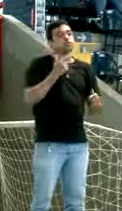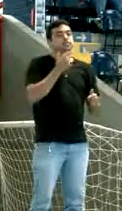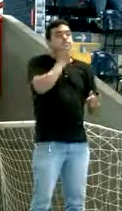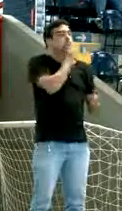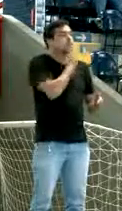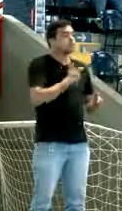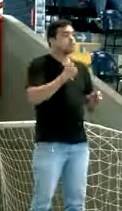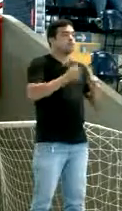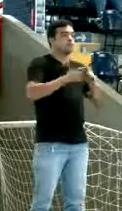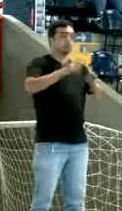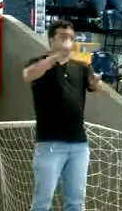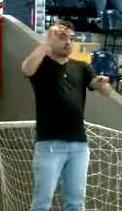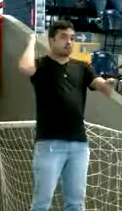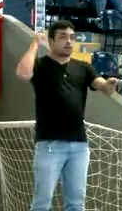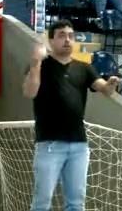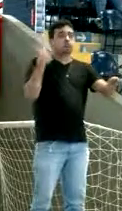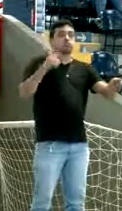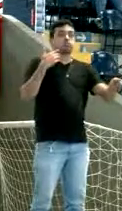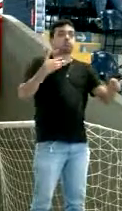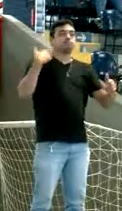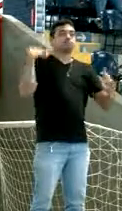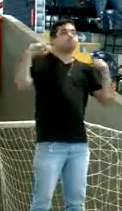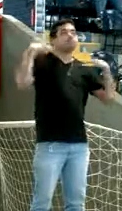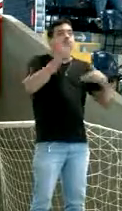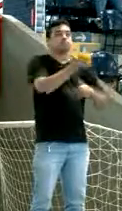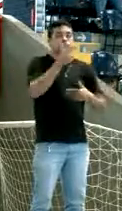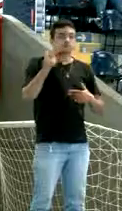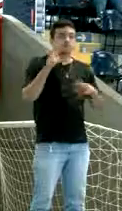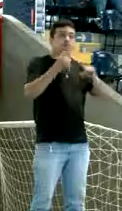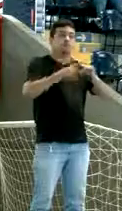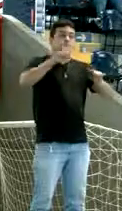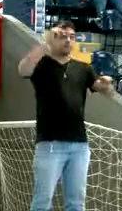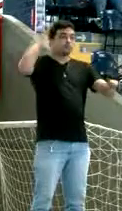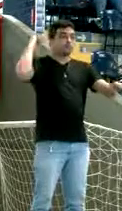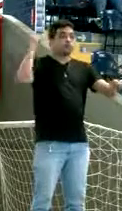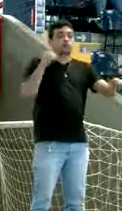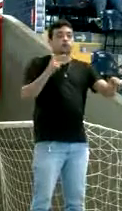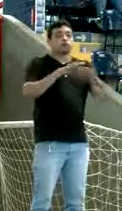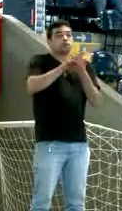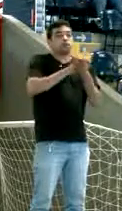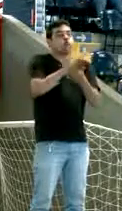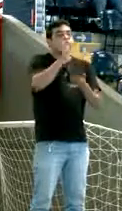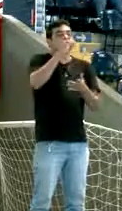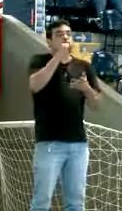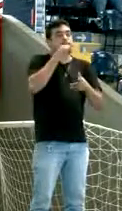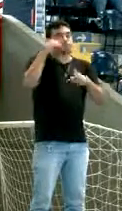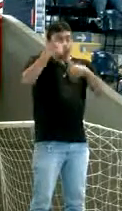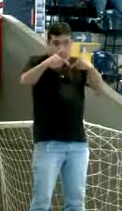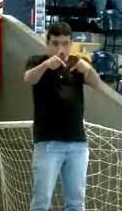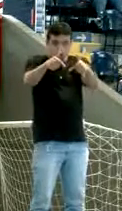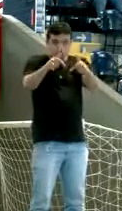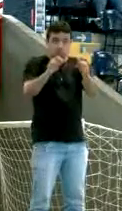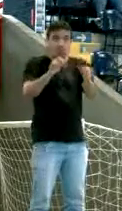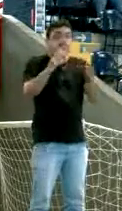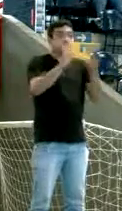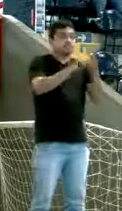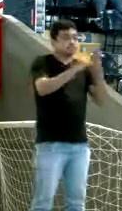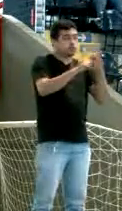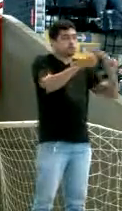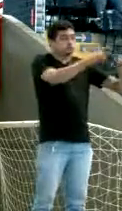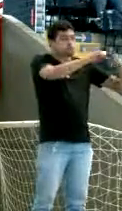povo, numa época em que não havia muita diversão, numa época em que não havia nada além de trabalhar e